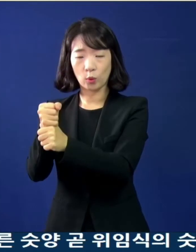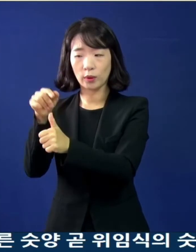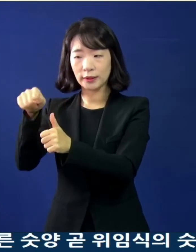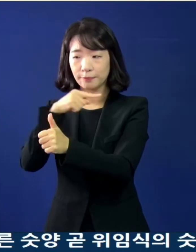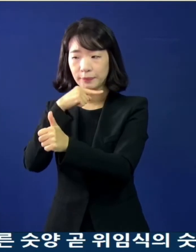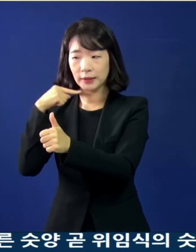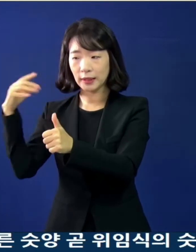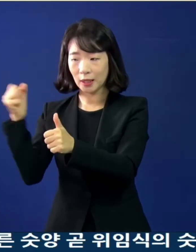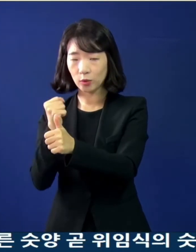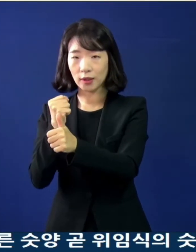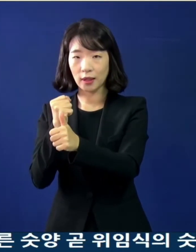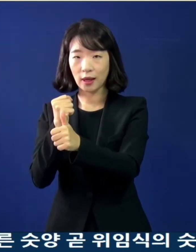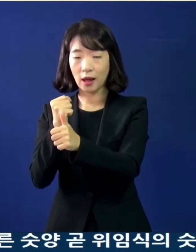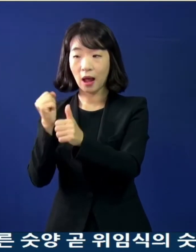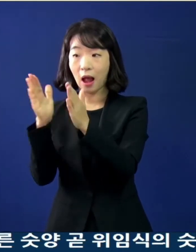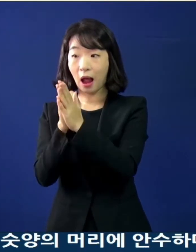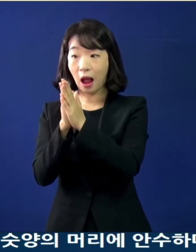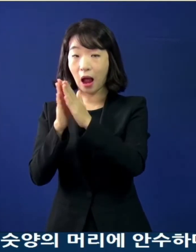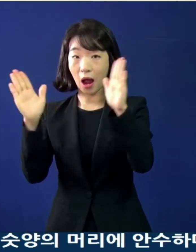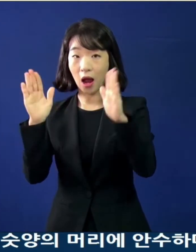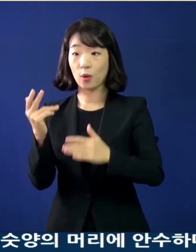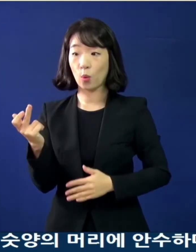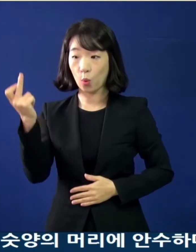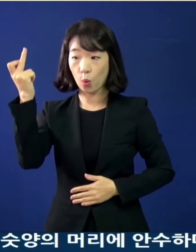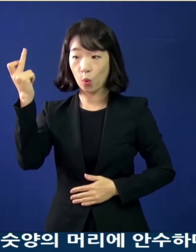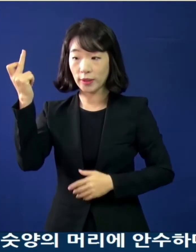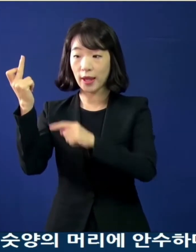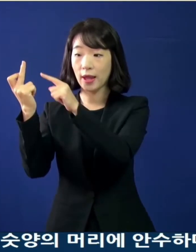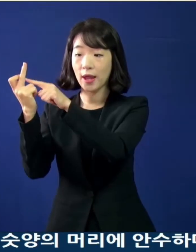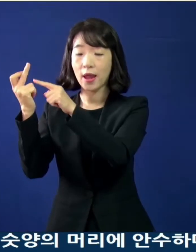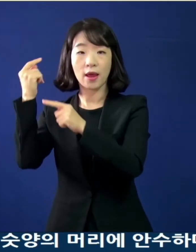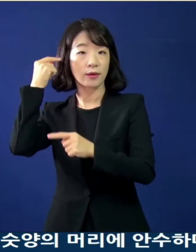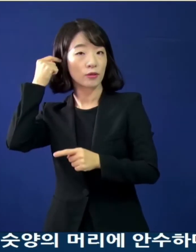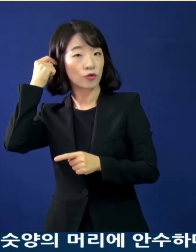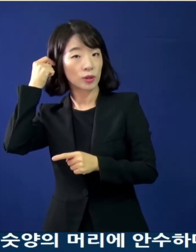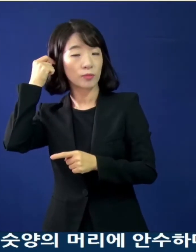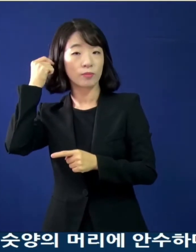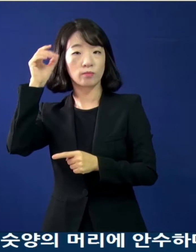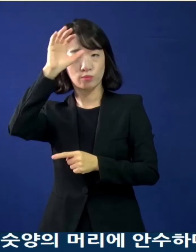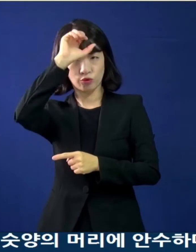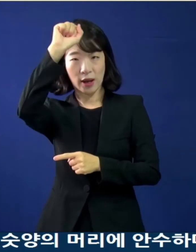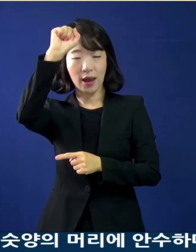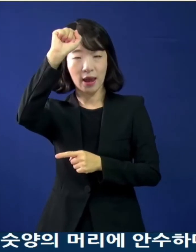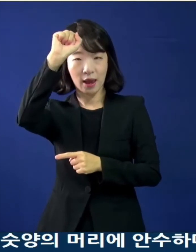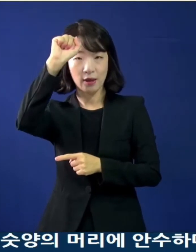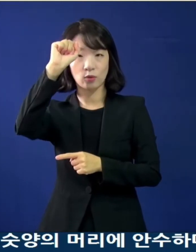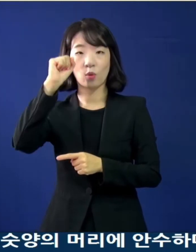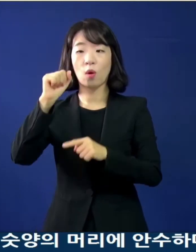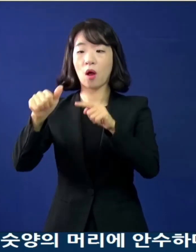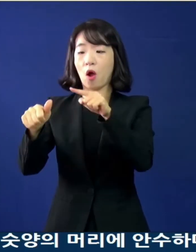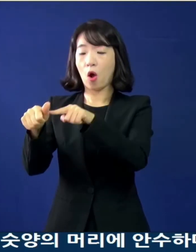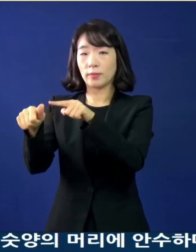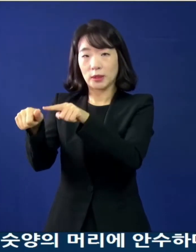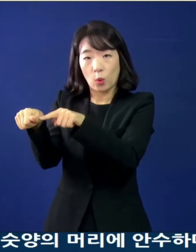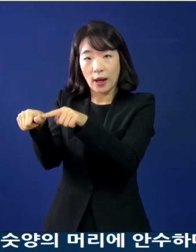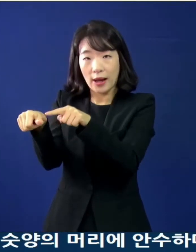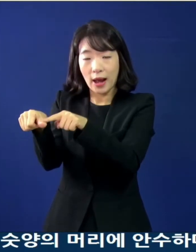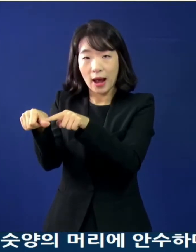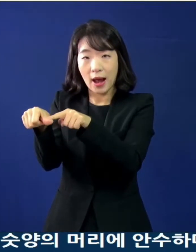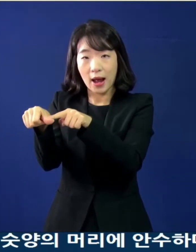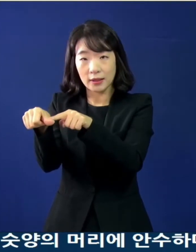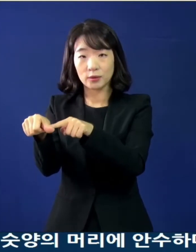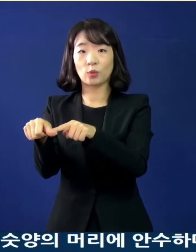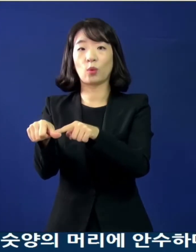가져다가 아론의 오른쪽 귓뿌리와 그의 오른쪽 엄지손가락과 그의